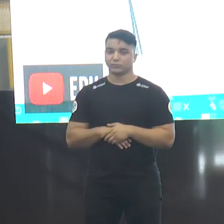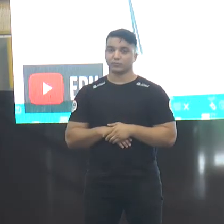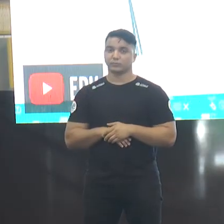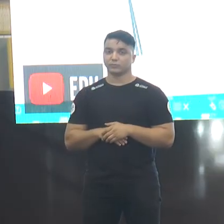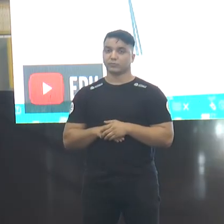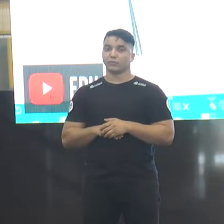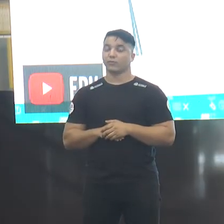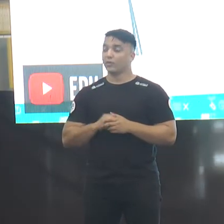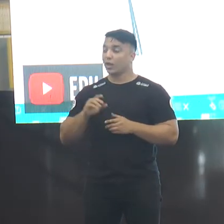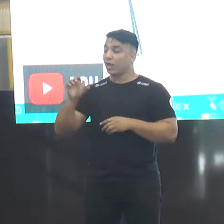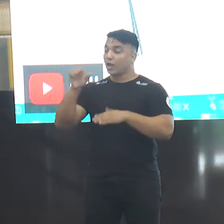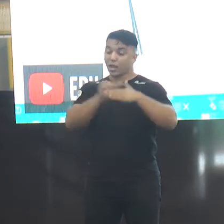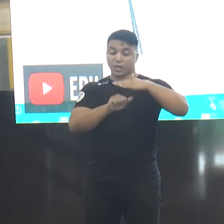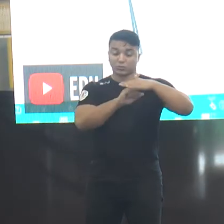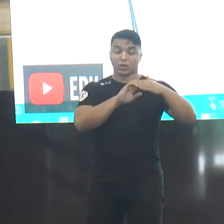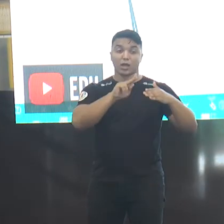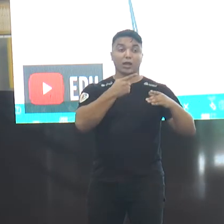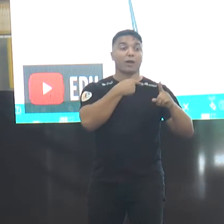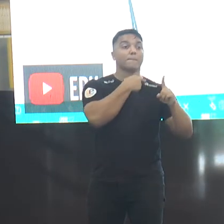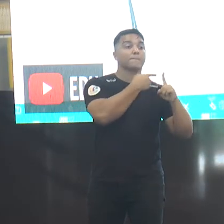Ácido libera H+ ou H-?